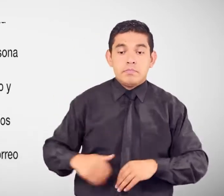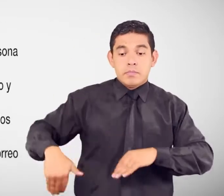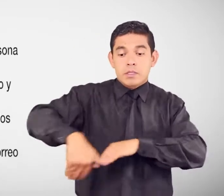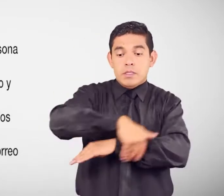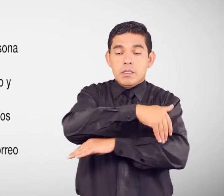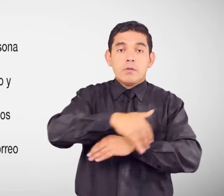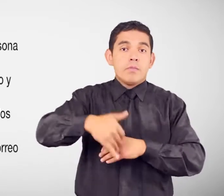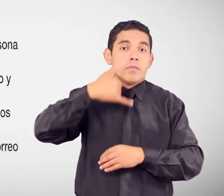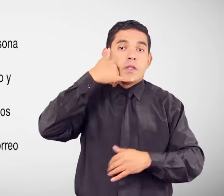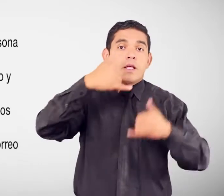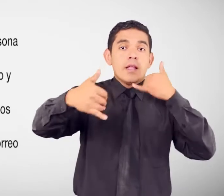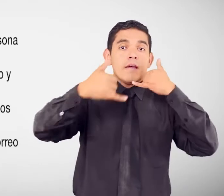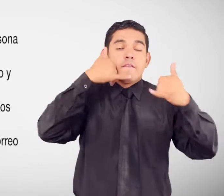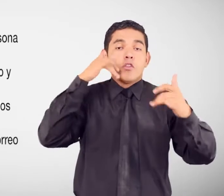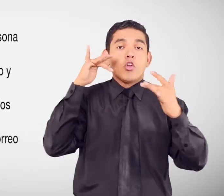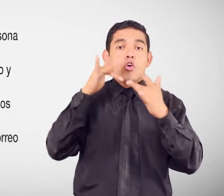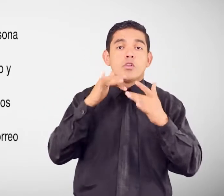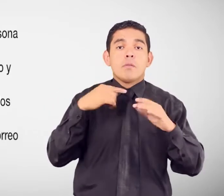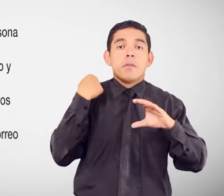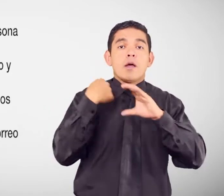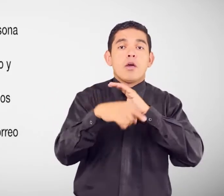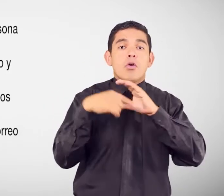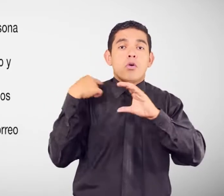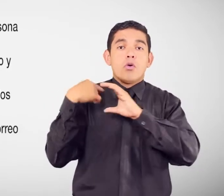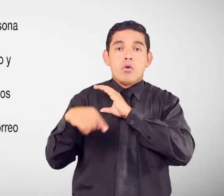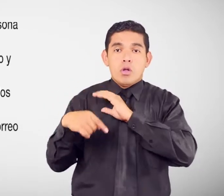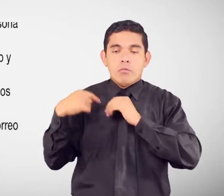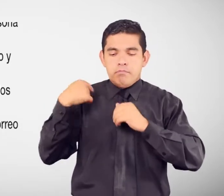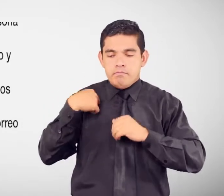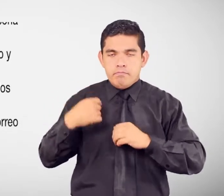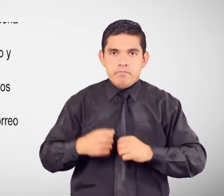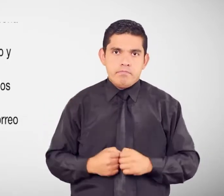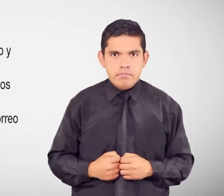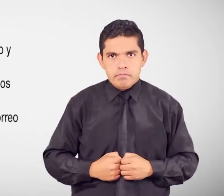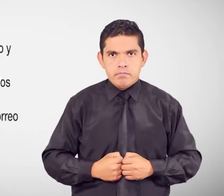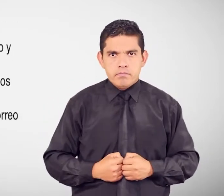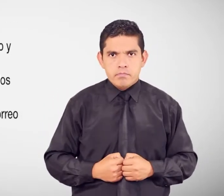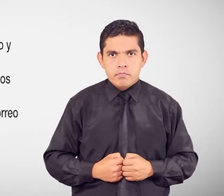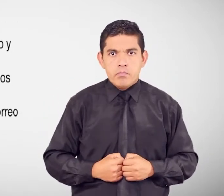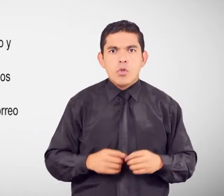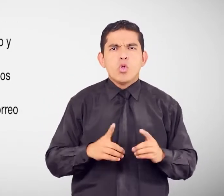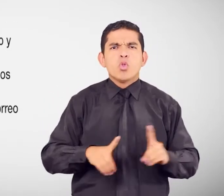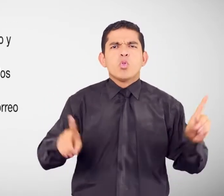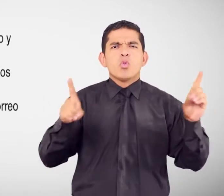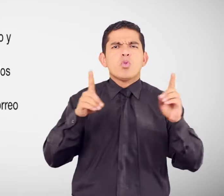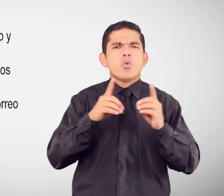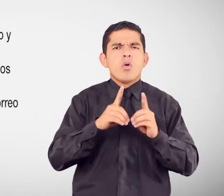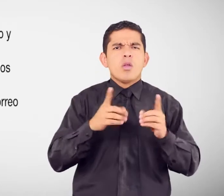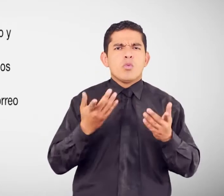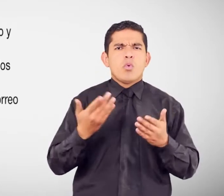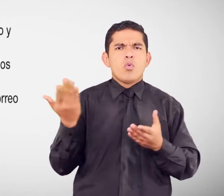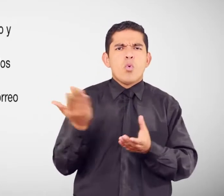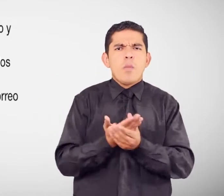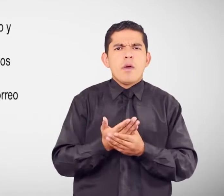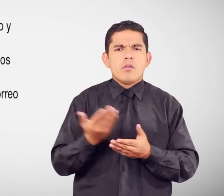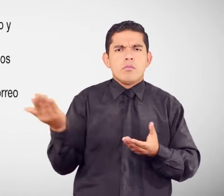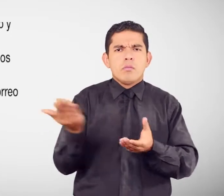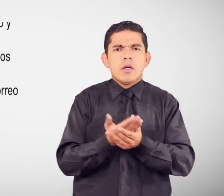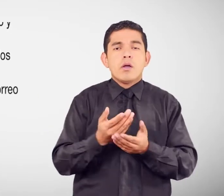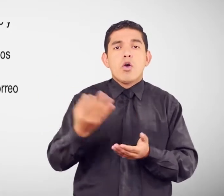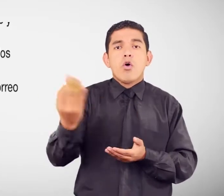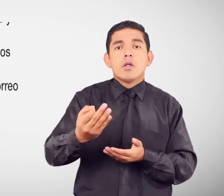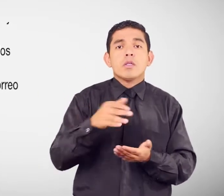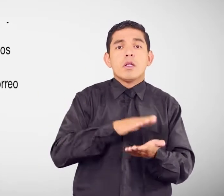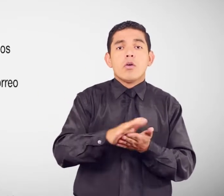contacto Y correo electrónico Del denunciante Documentos que se deben presentar Original y copia A color de la